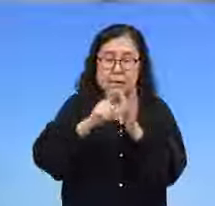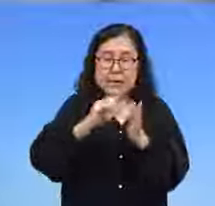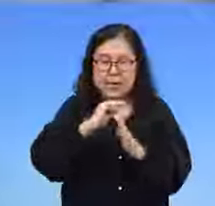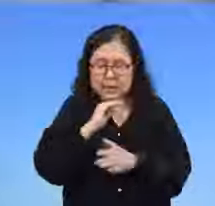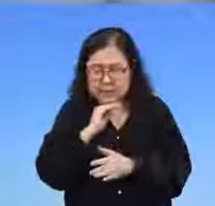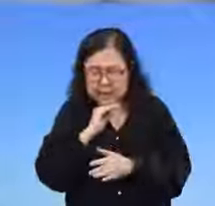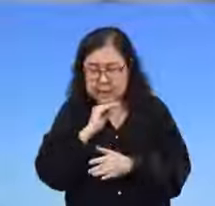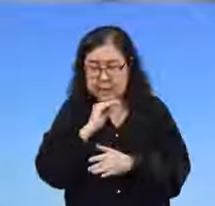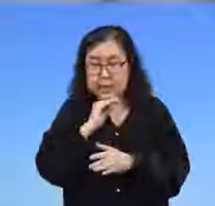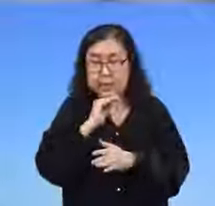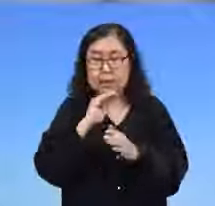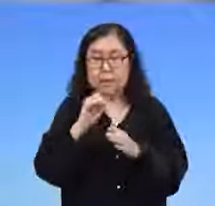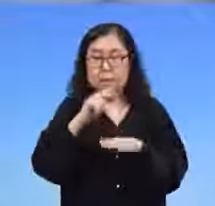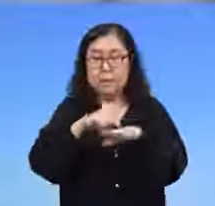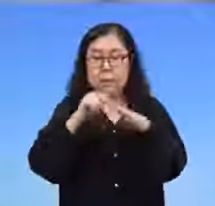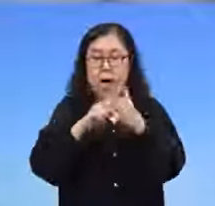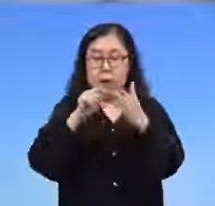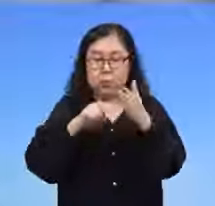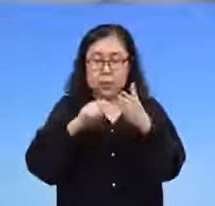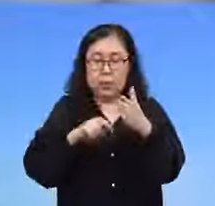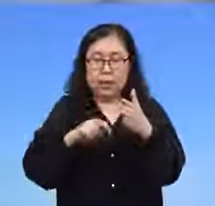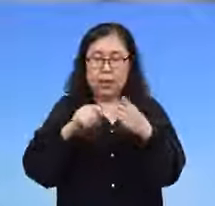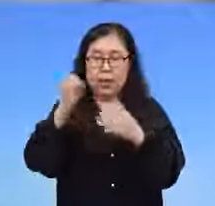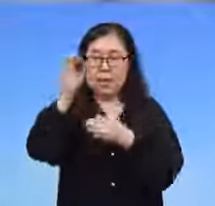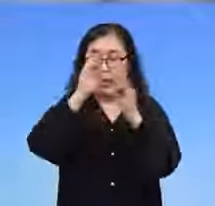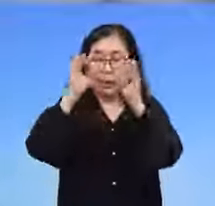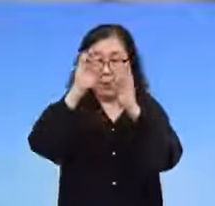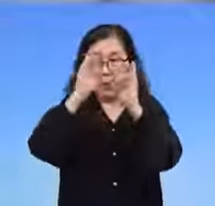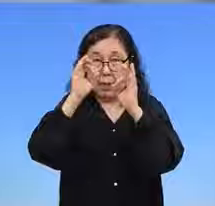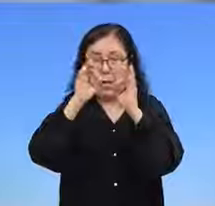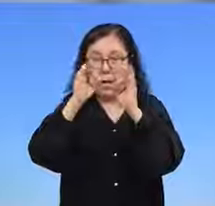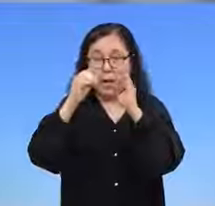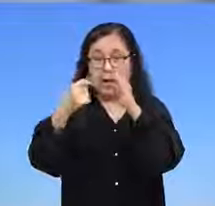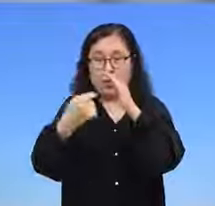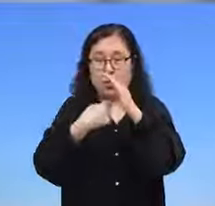마음에 찾아오는 기쁨, 이게 그리스도인 아닙니까?